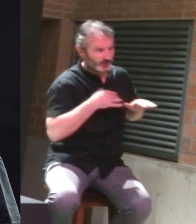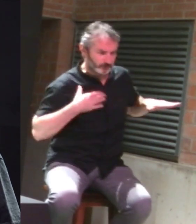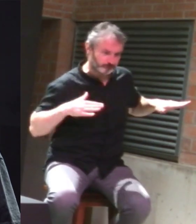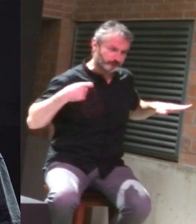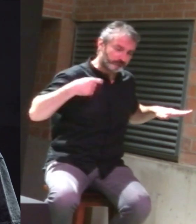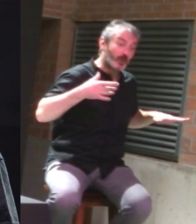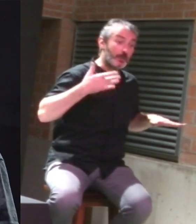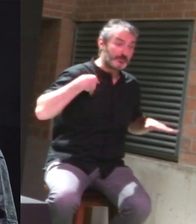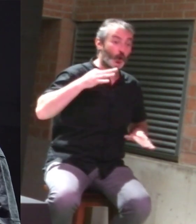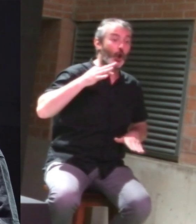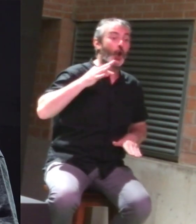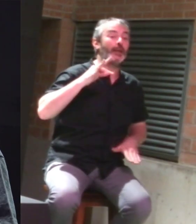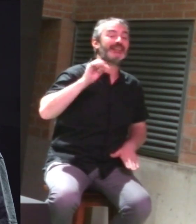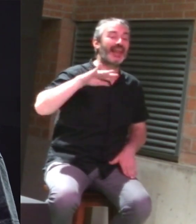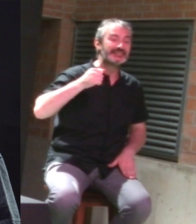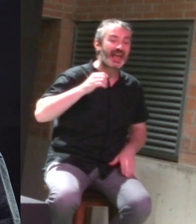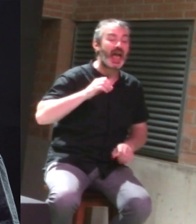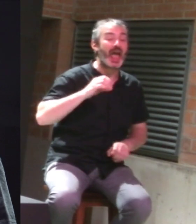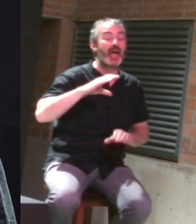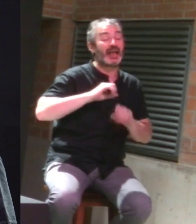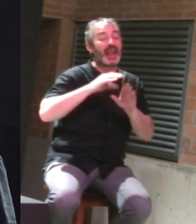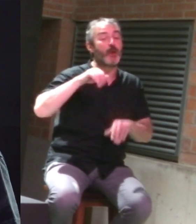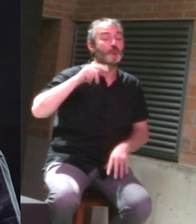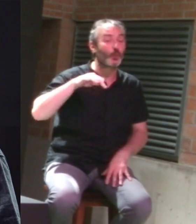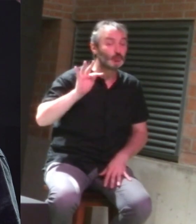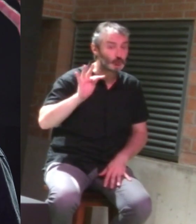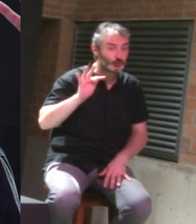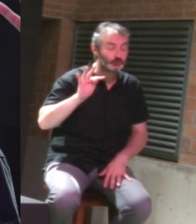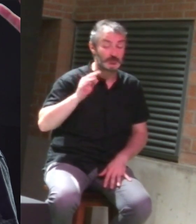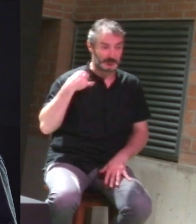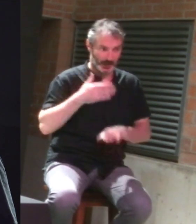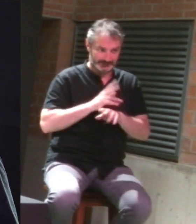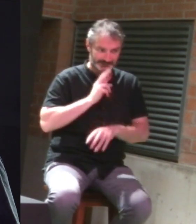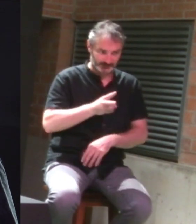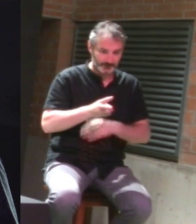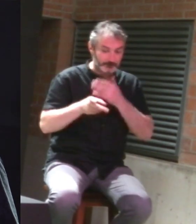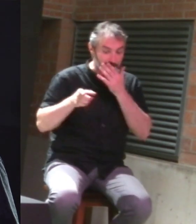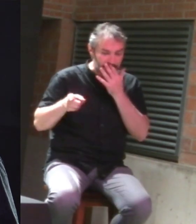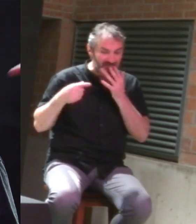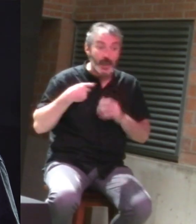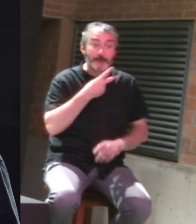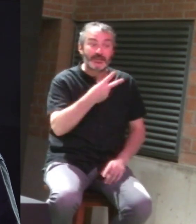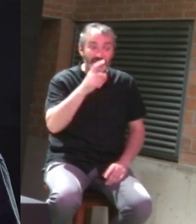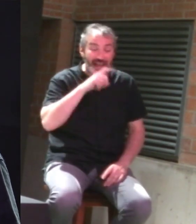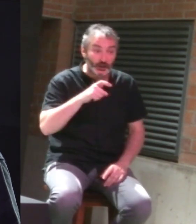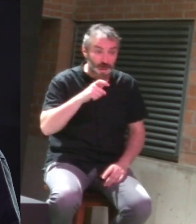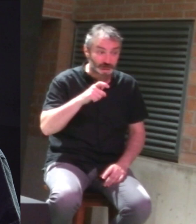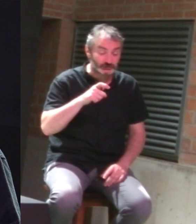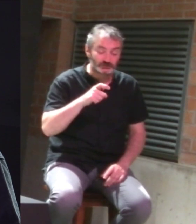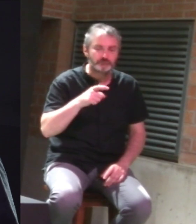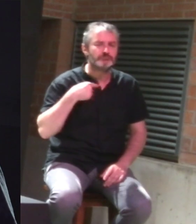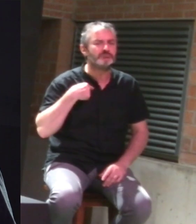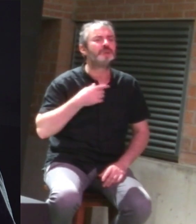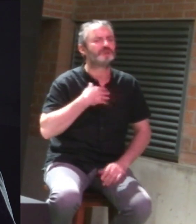de nuevo Teresa Claramunt y otras mujeres, pero Teresa Claramunt en concreto, que ya participó con 22 años